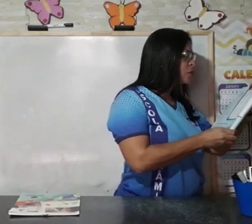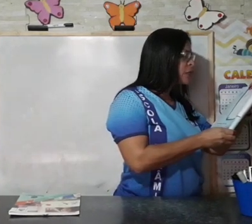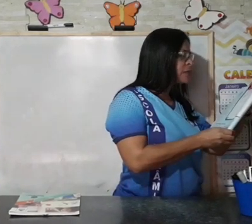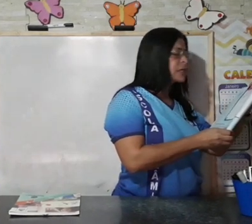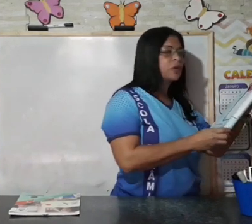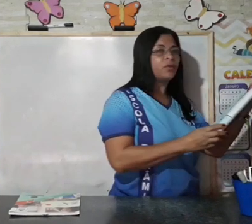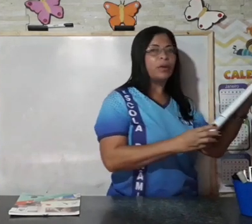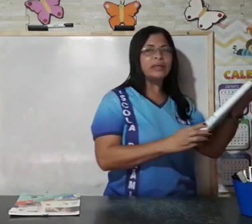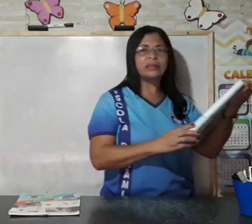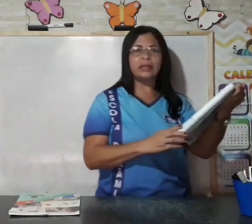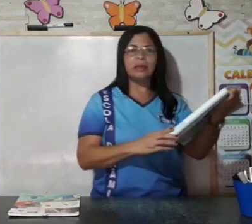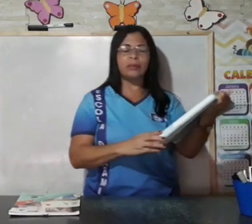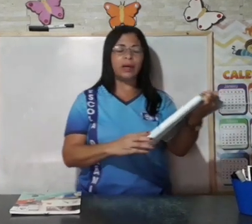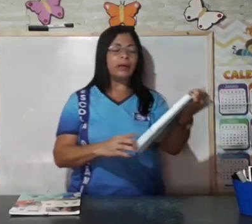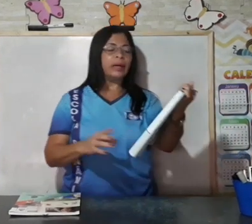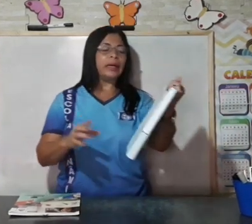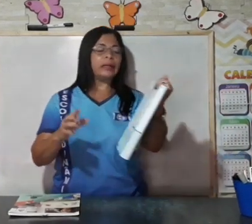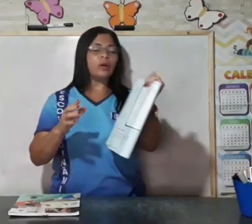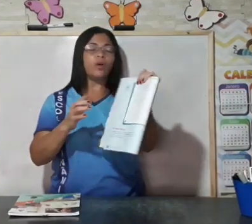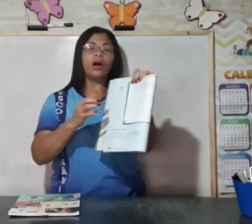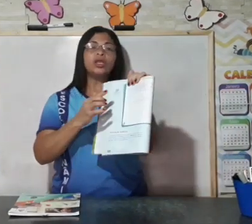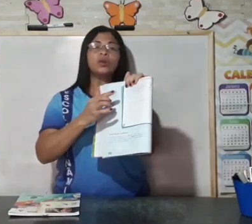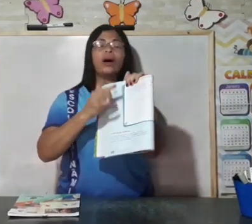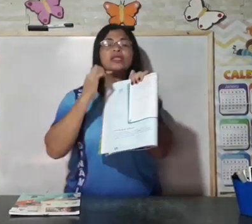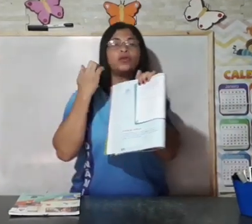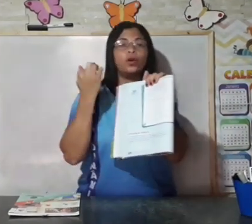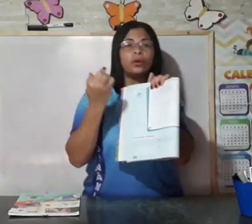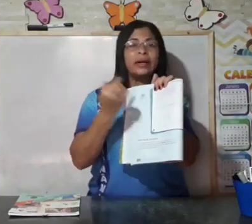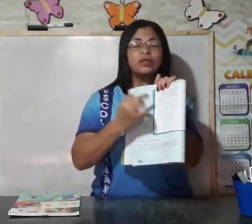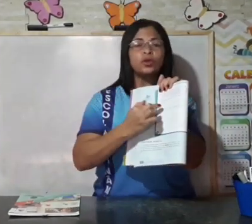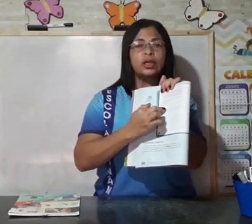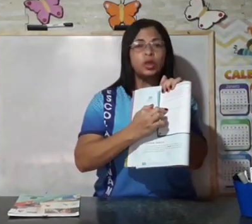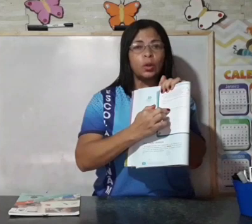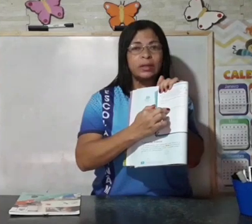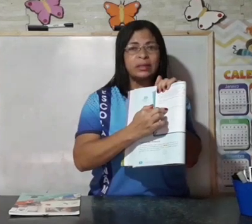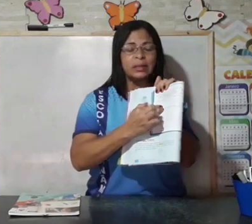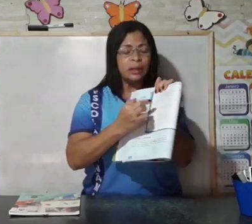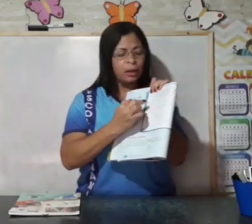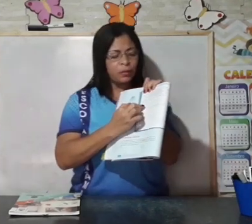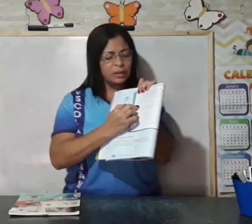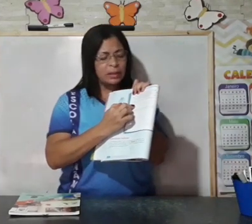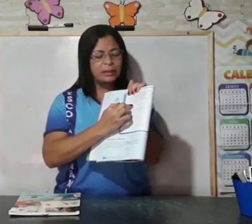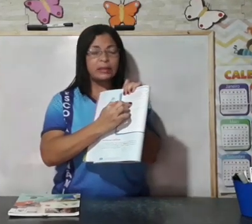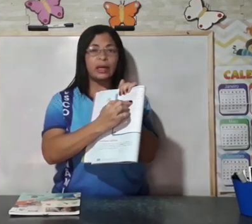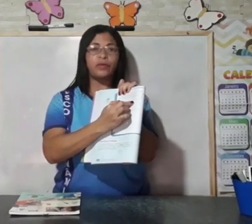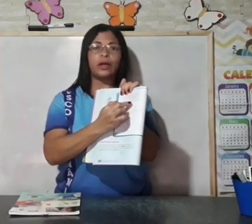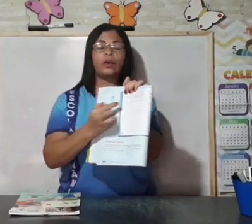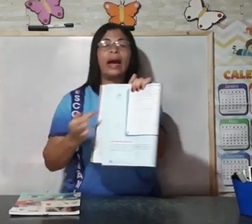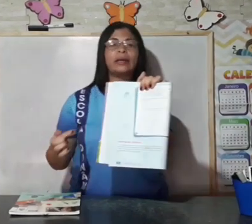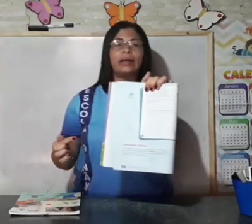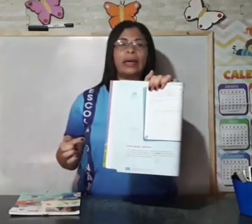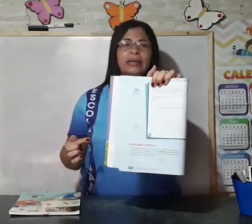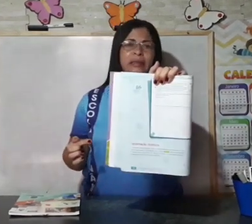você escreveu acima. Então, quais foram as sugestões que vocês escreveram aqui